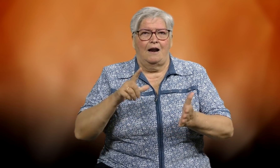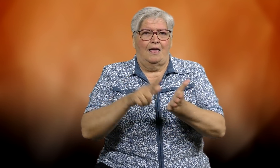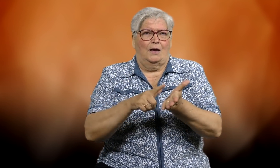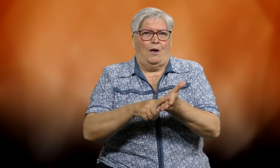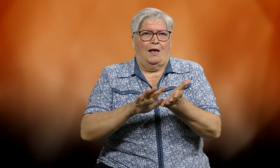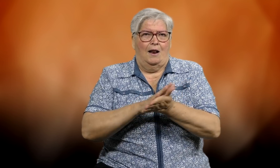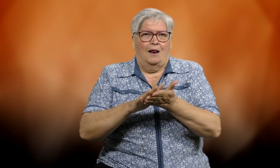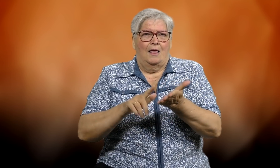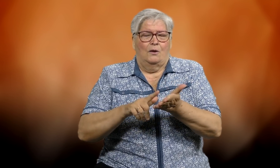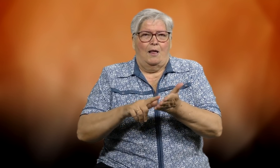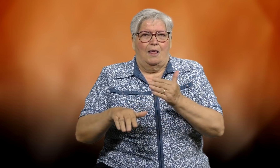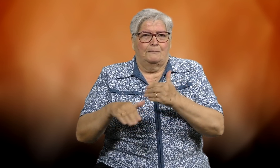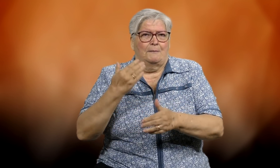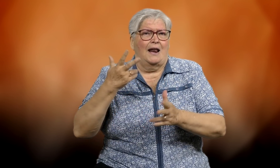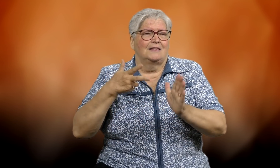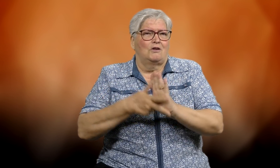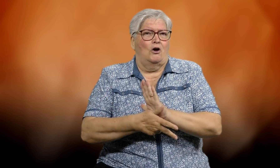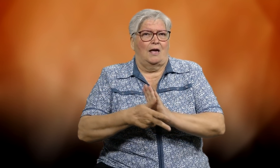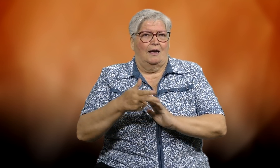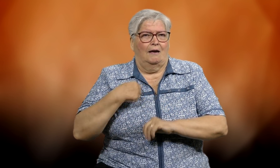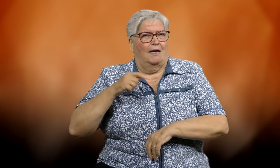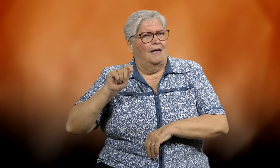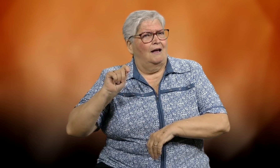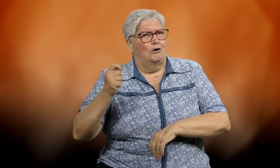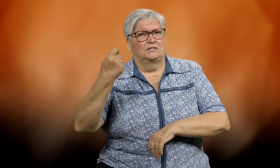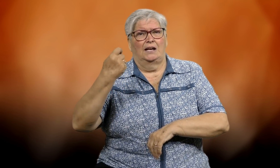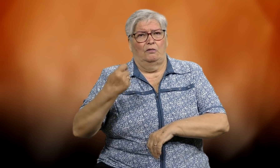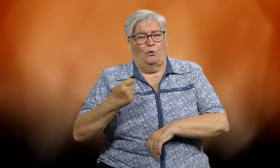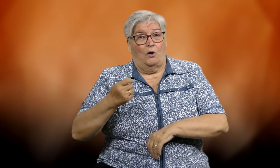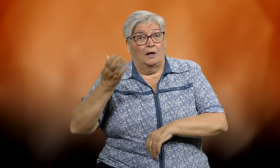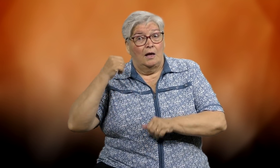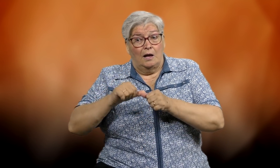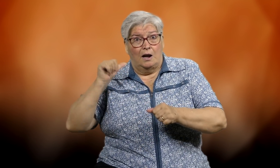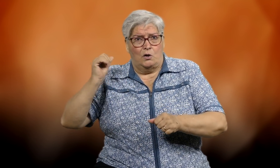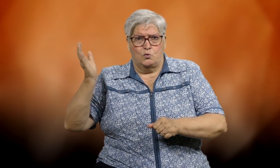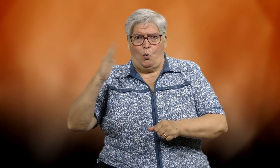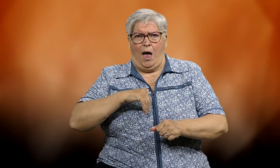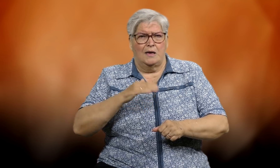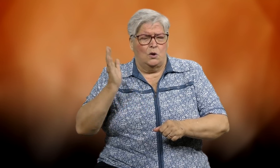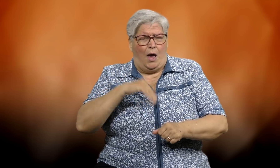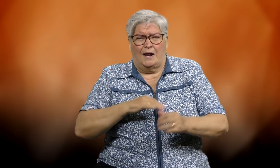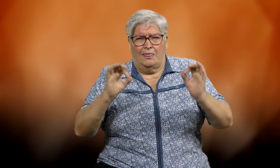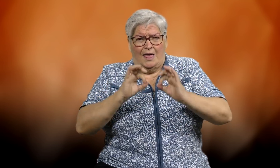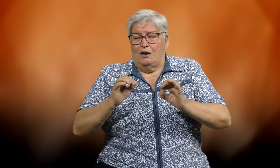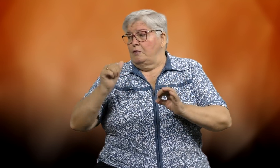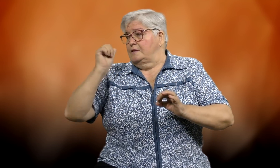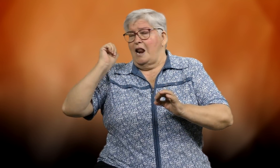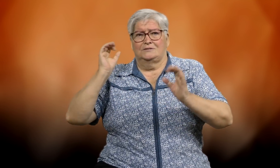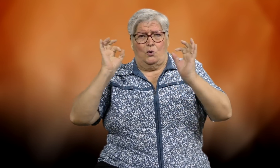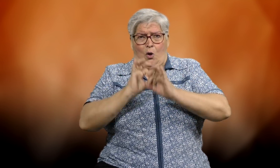tinc gravat a foc a la ment, que és sobre la llengua de signes. I l'inici em focalitza sobre aquest tema, ja que abans no hi havia